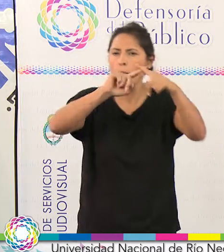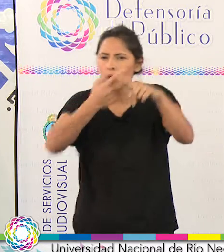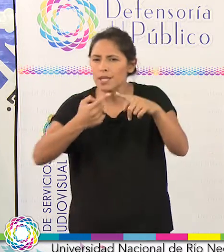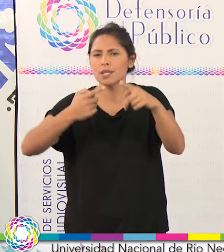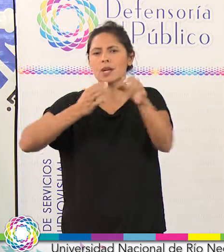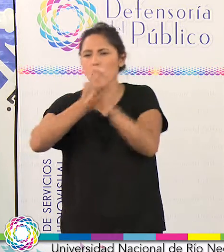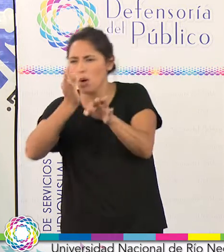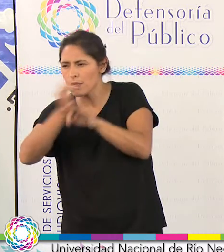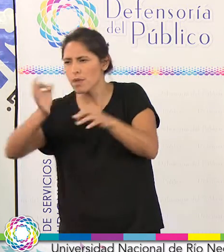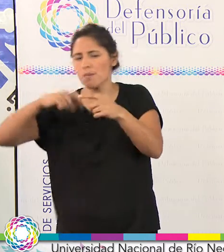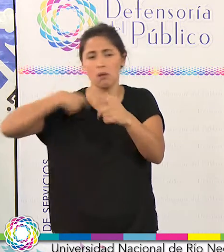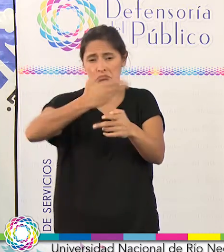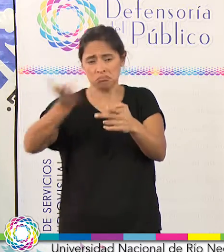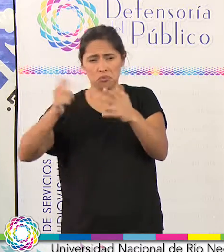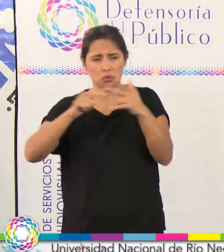haya sido